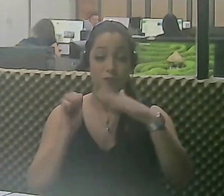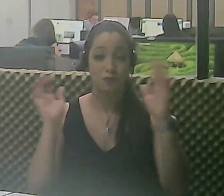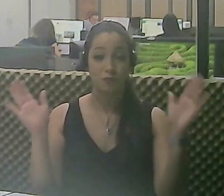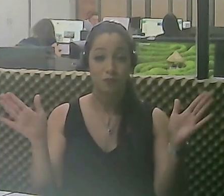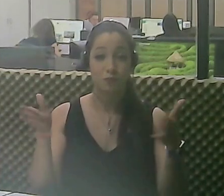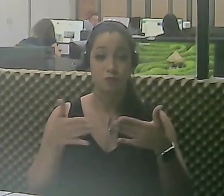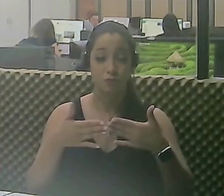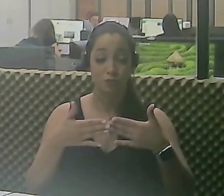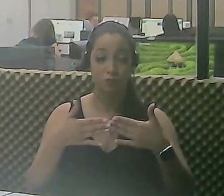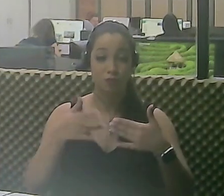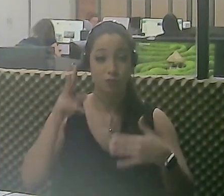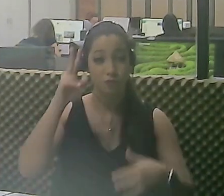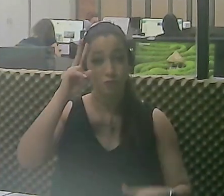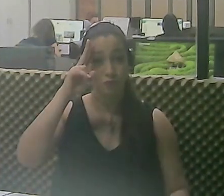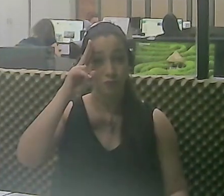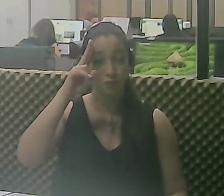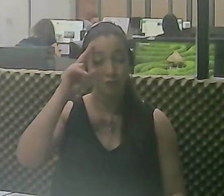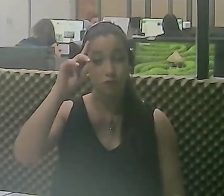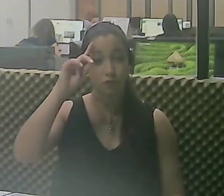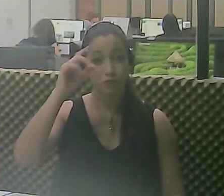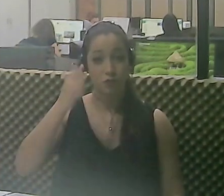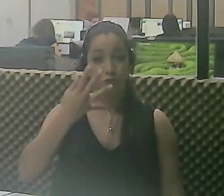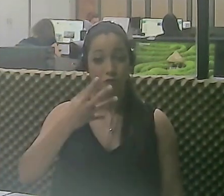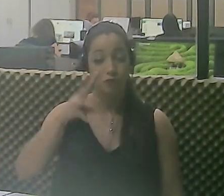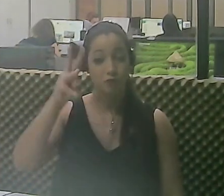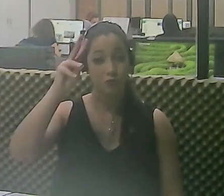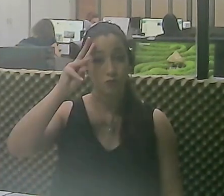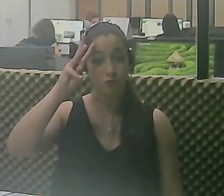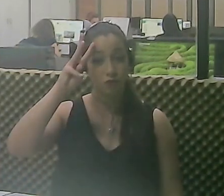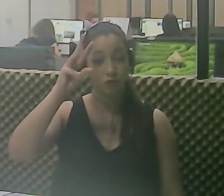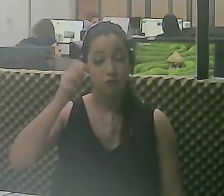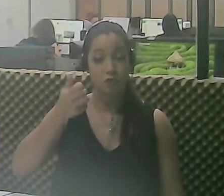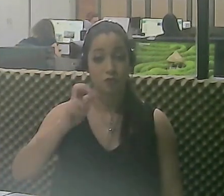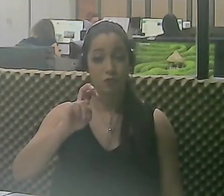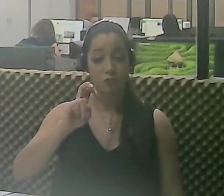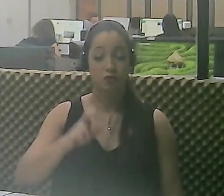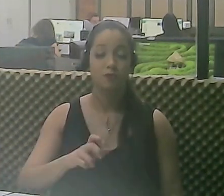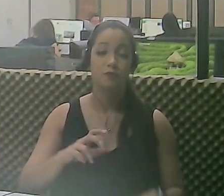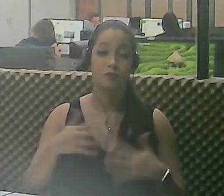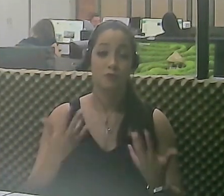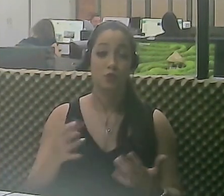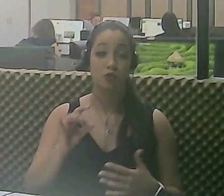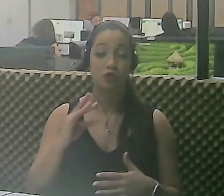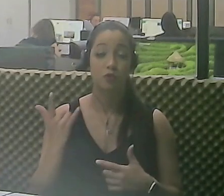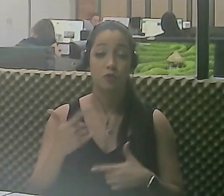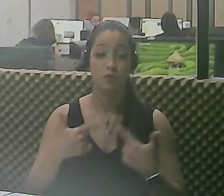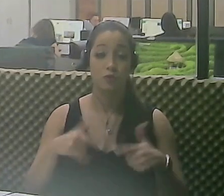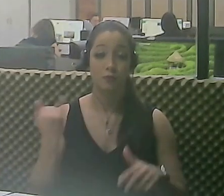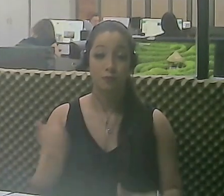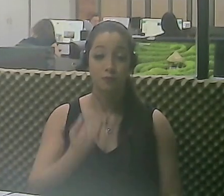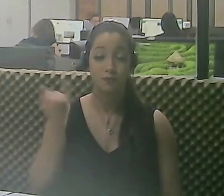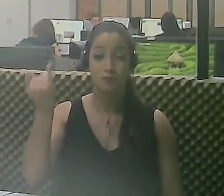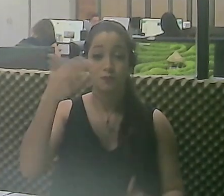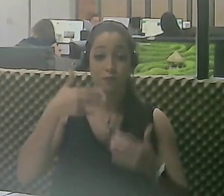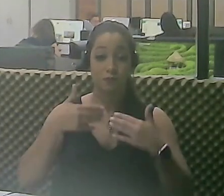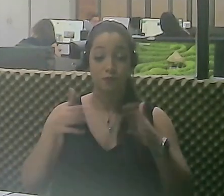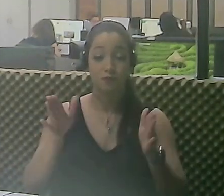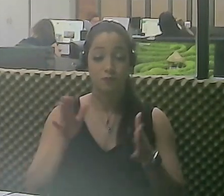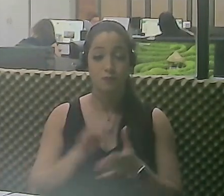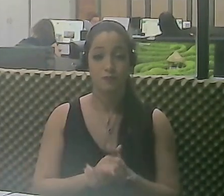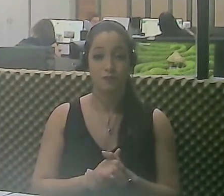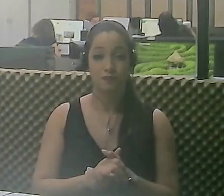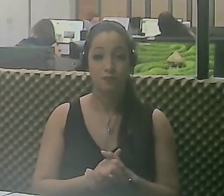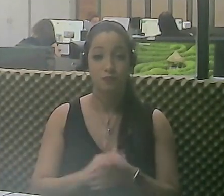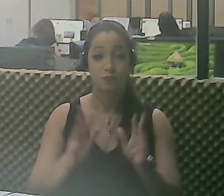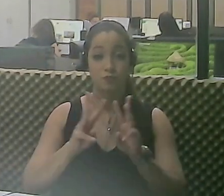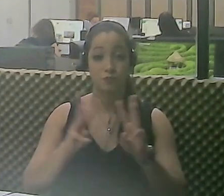terão expediente na próxima segunda, dia 14, e terça, dia 15. Desse modo, apenas os serviços essenciais serão oferecidos.